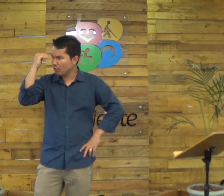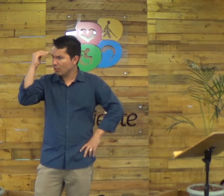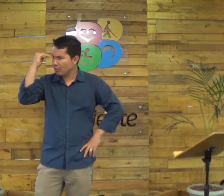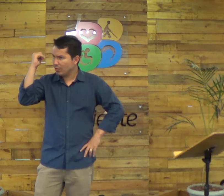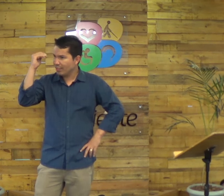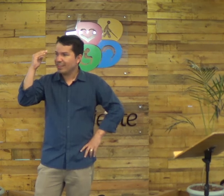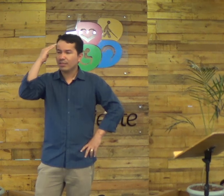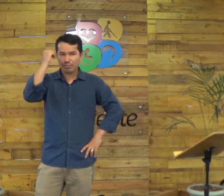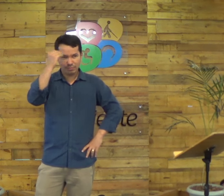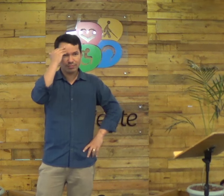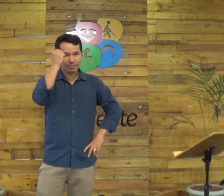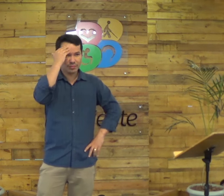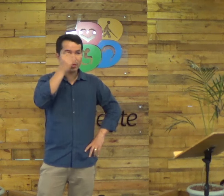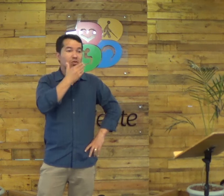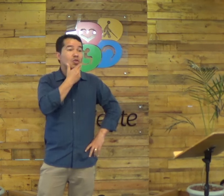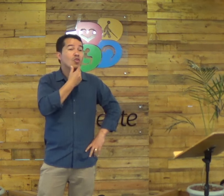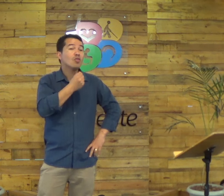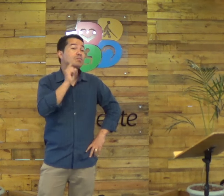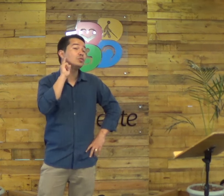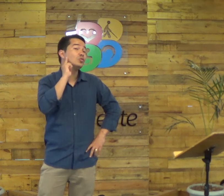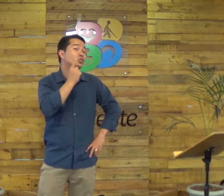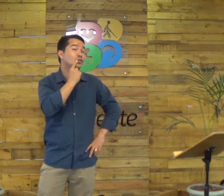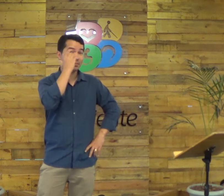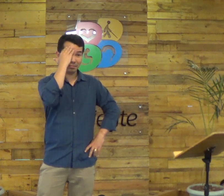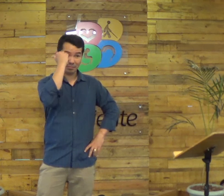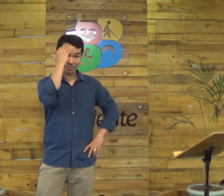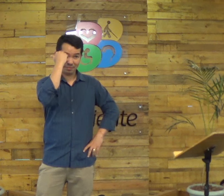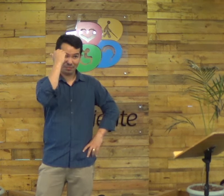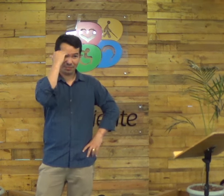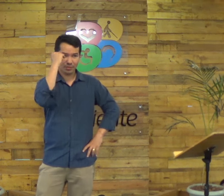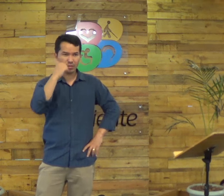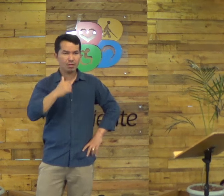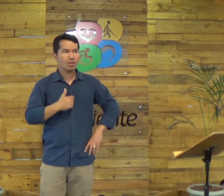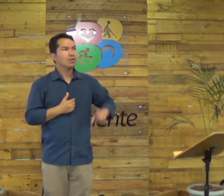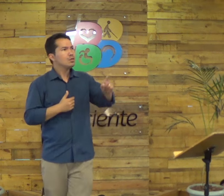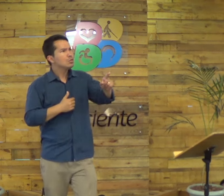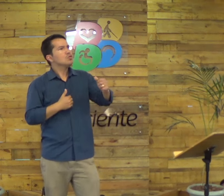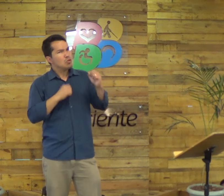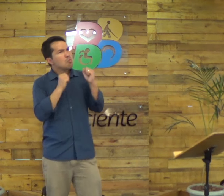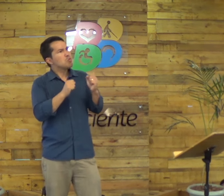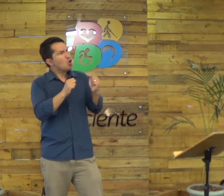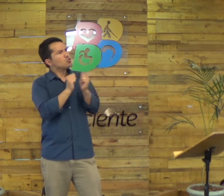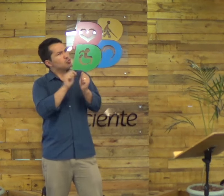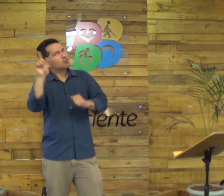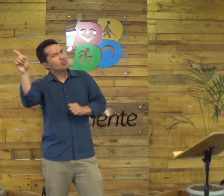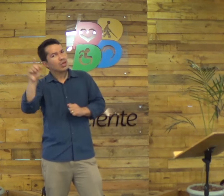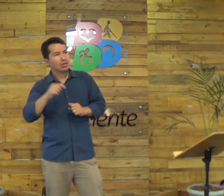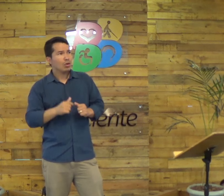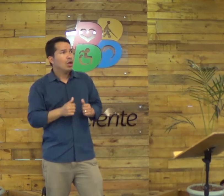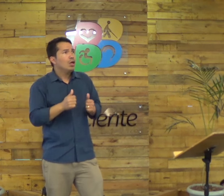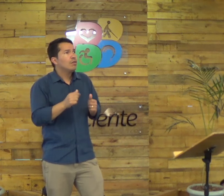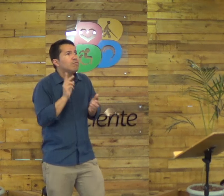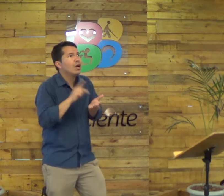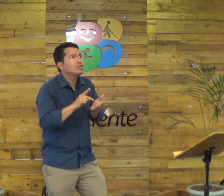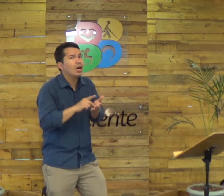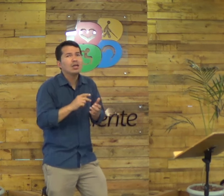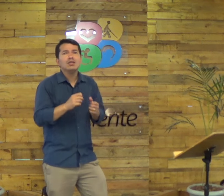Esse é o sinal? Arionei, Arionei, é um surdo, não, não, eu posso ir com ele para lá,